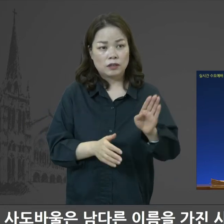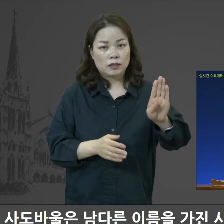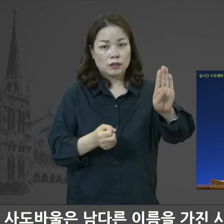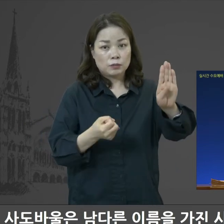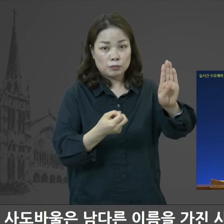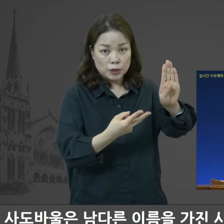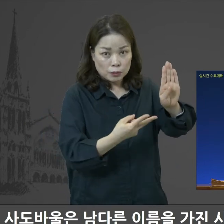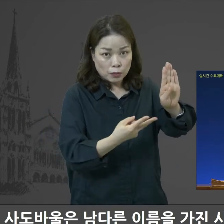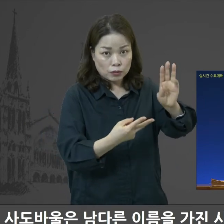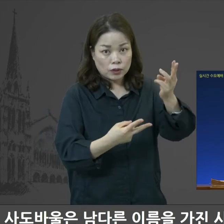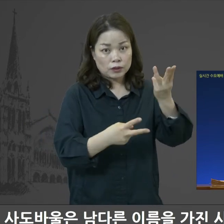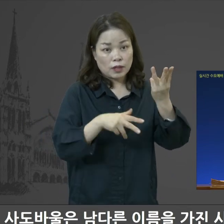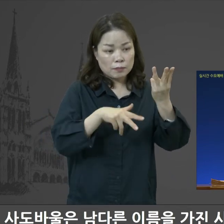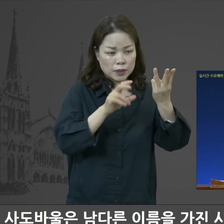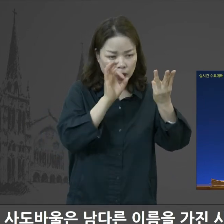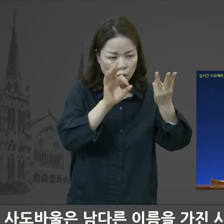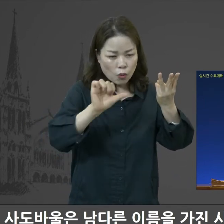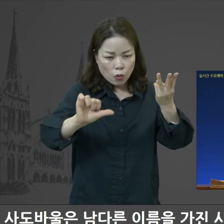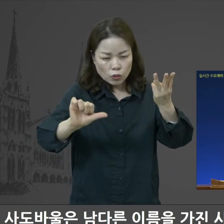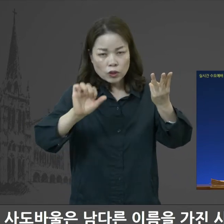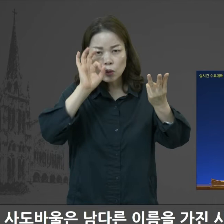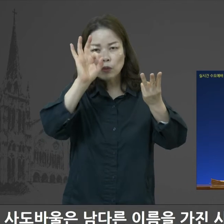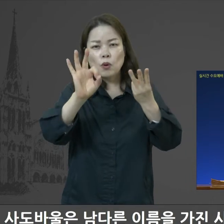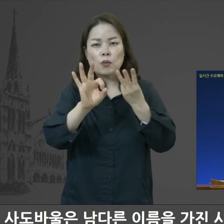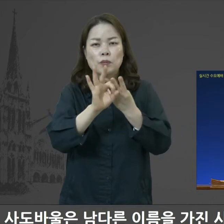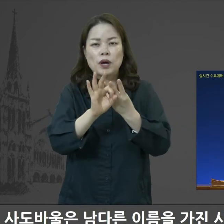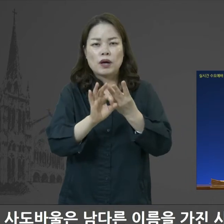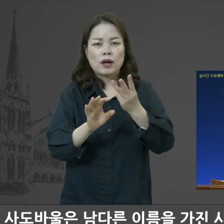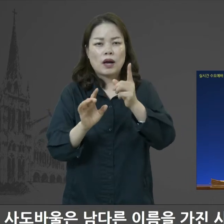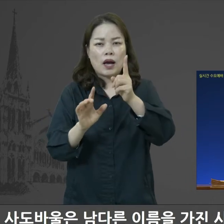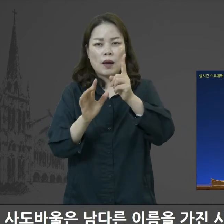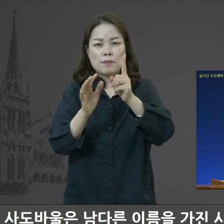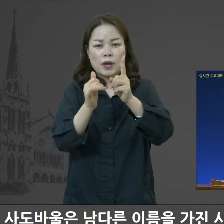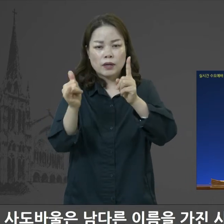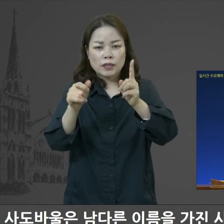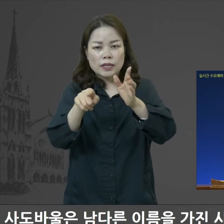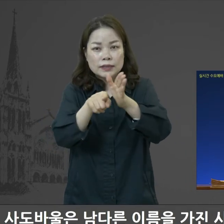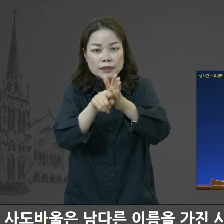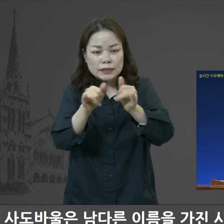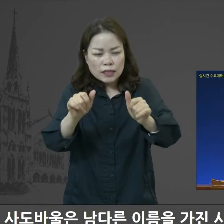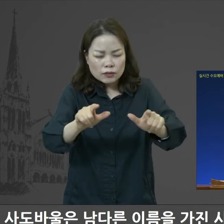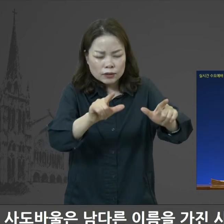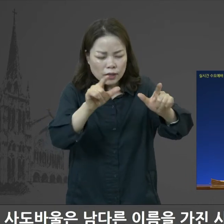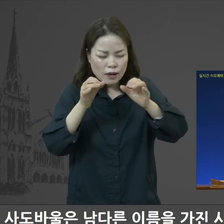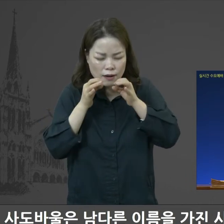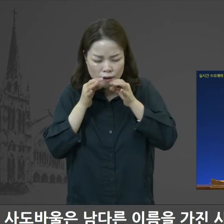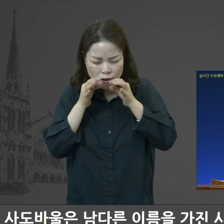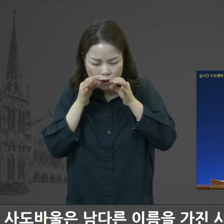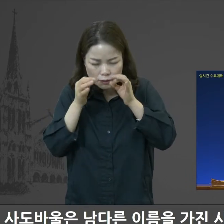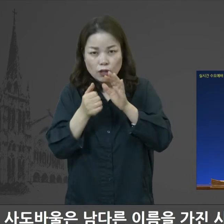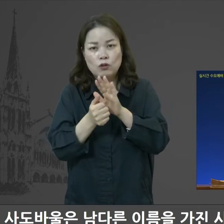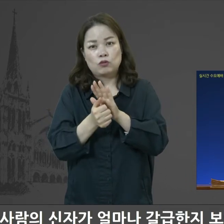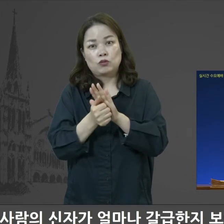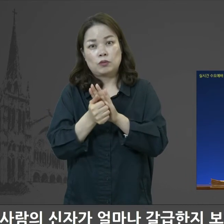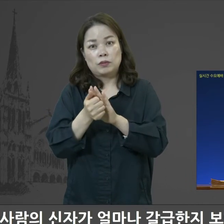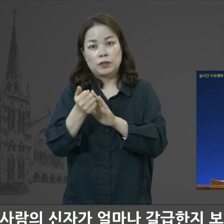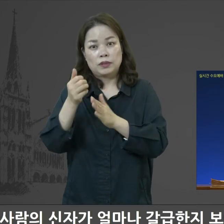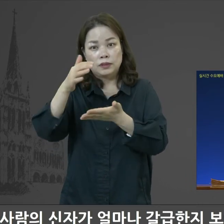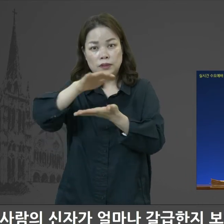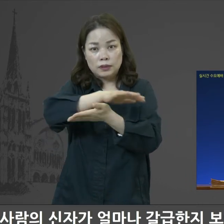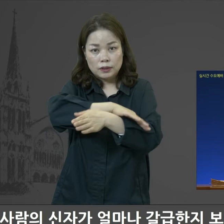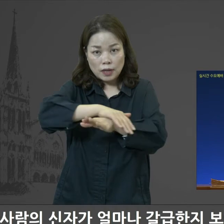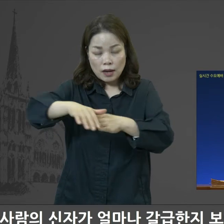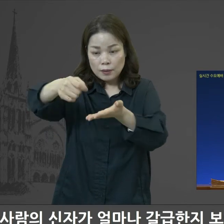5절 이하의 말씀을 보면 바울의 이런 한 명의 신자로 살아가기 위한 그 간절한 소망이 잘 기록되어